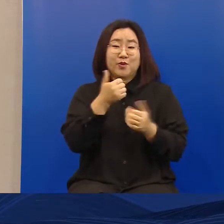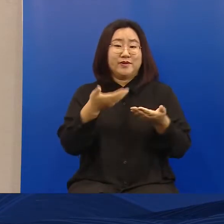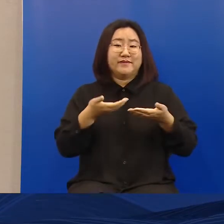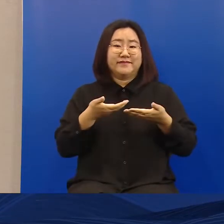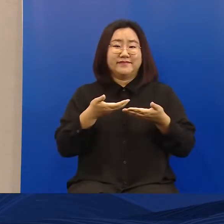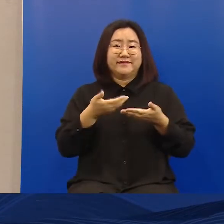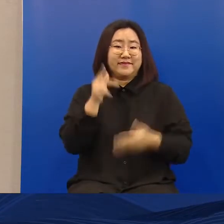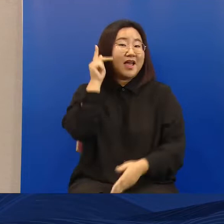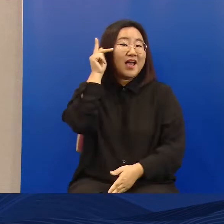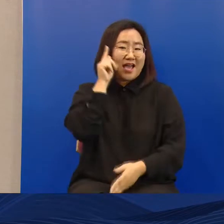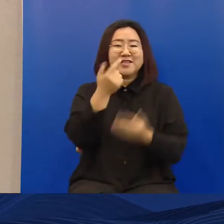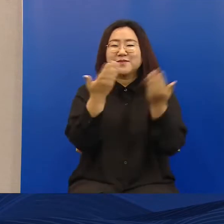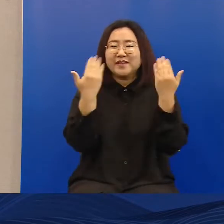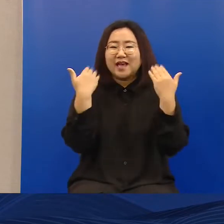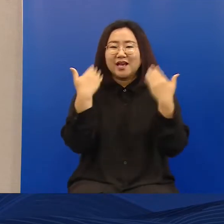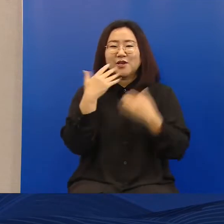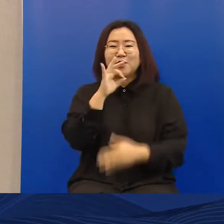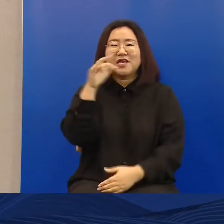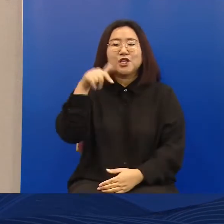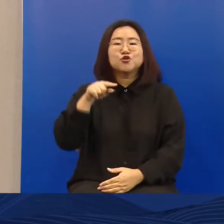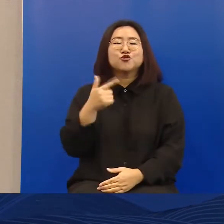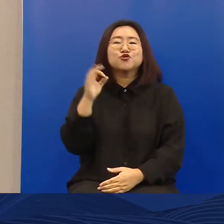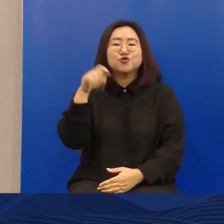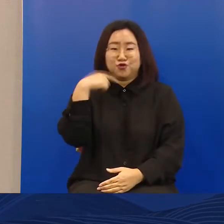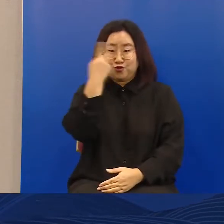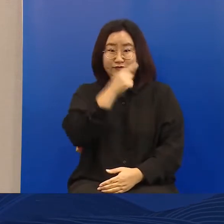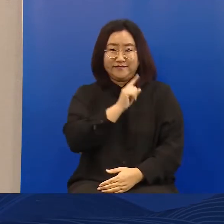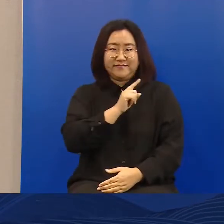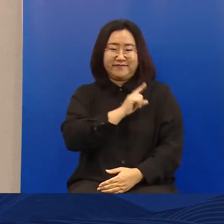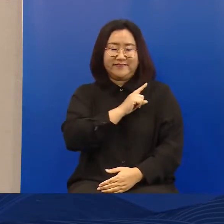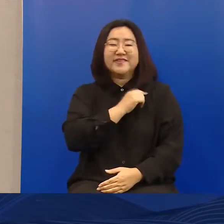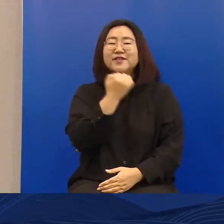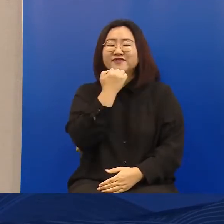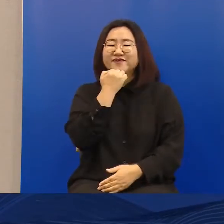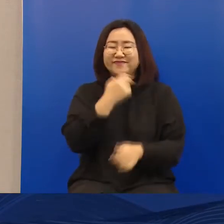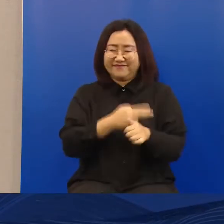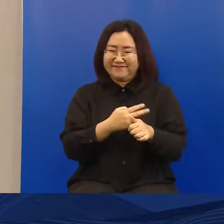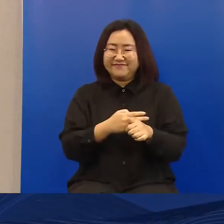소개받은 강남대학교 이준우 교수입니다.